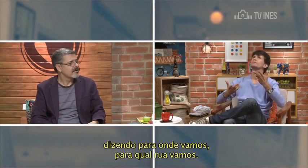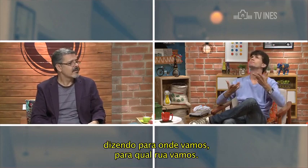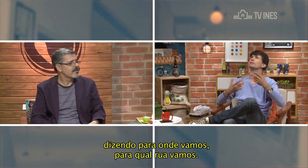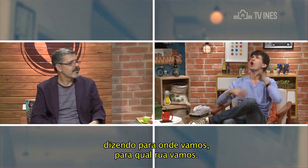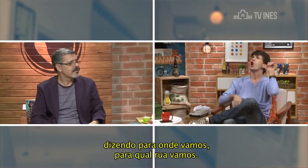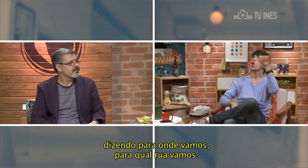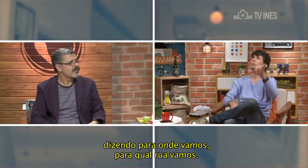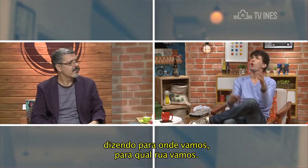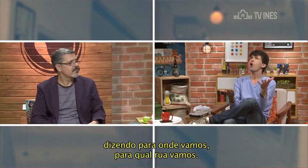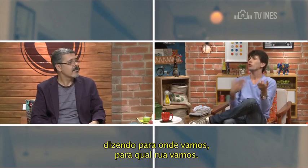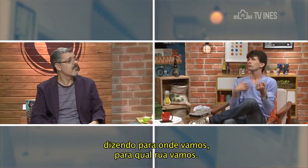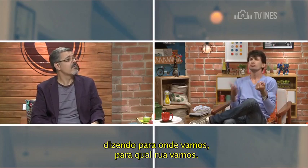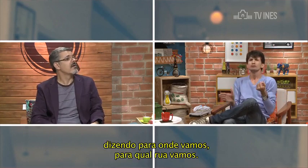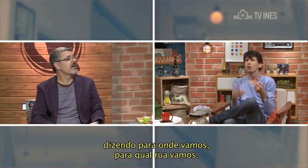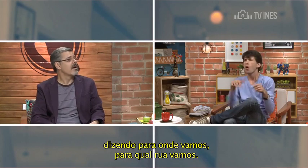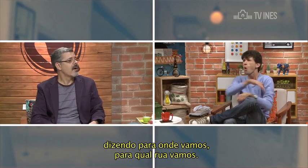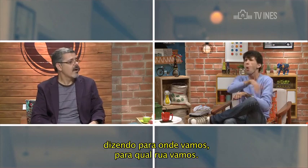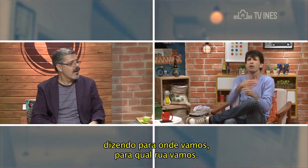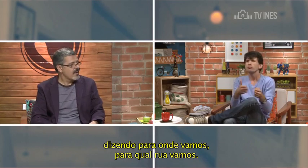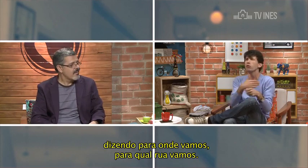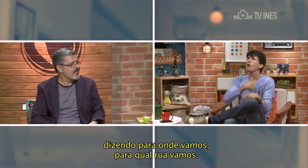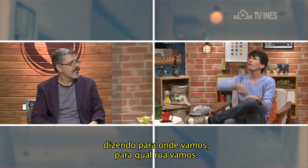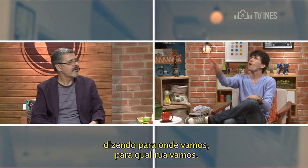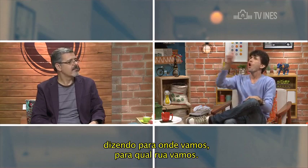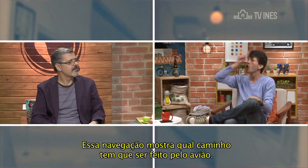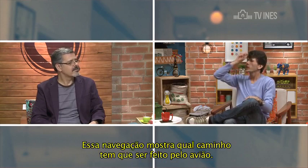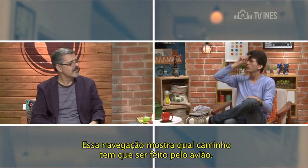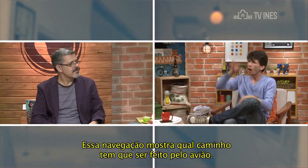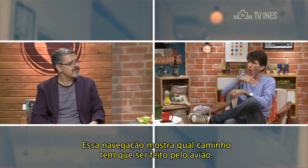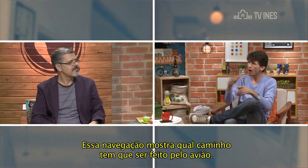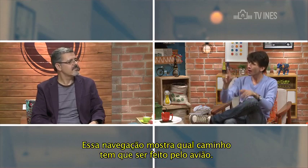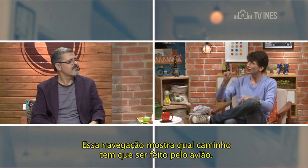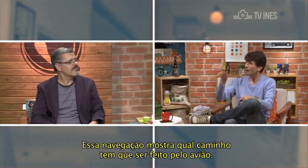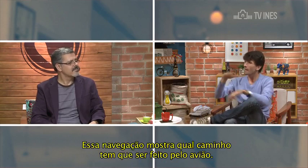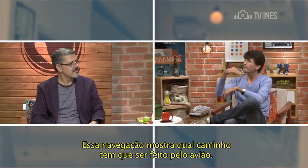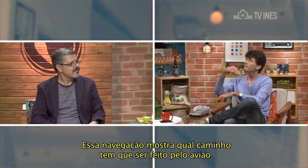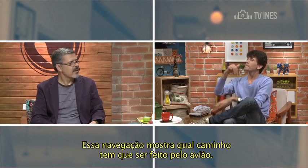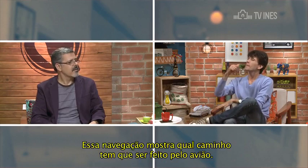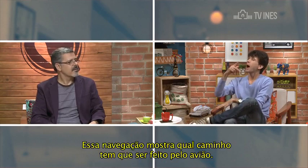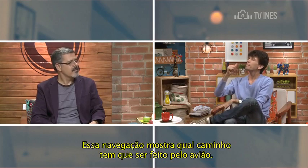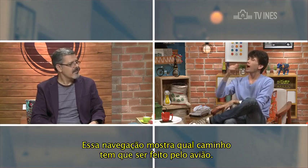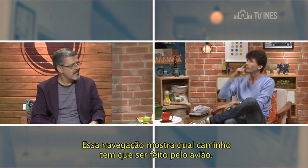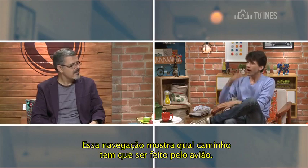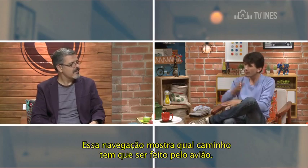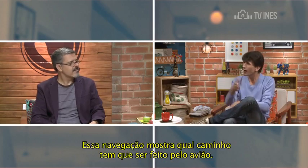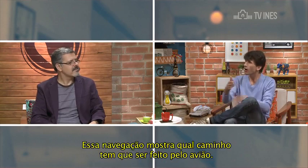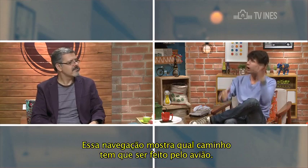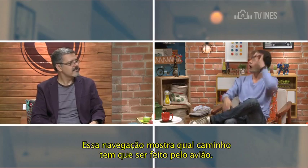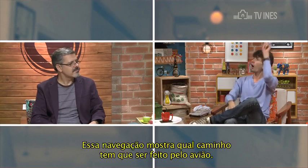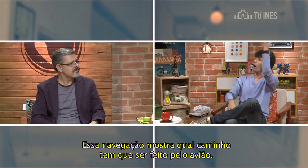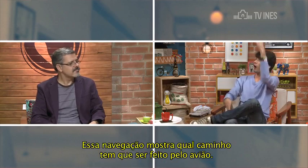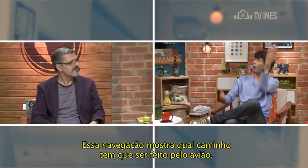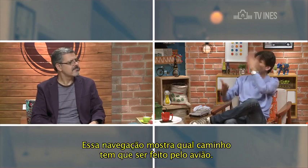para qual rua vamos e essa navegação mostra qual caminho tem que ser feito pelo